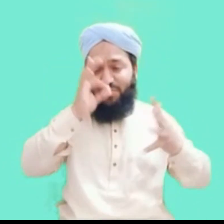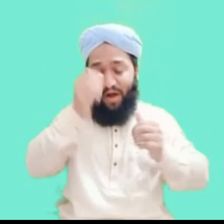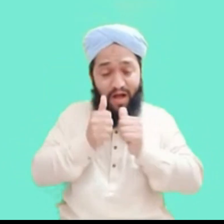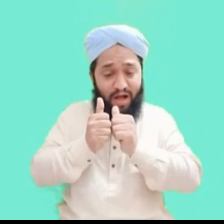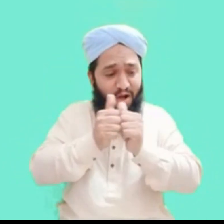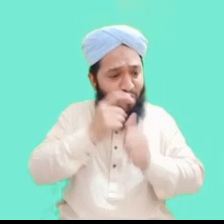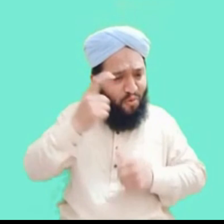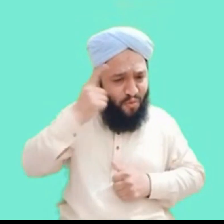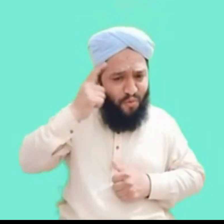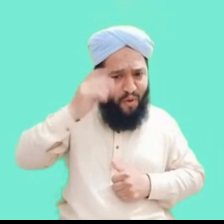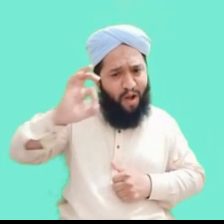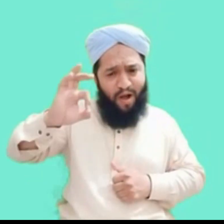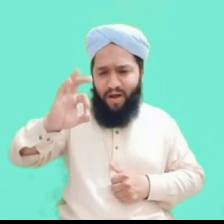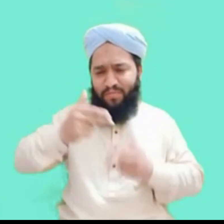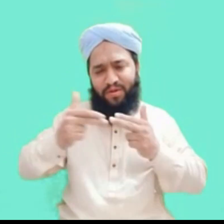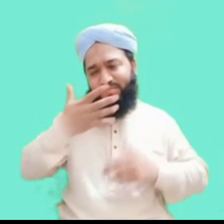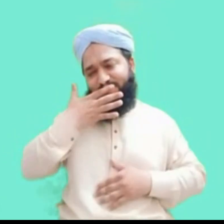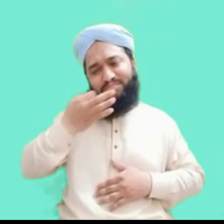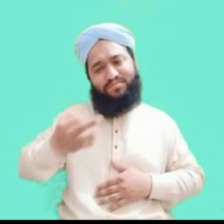کیا انداز تھا ان کی زندگی کا۔